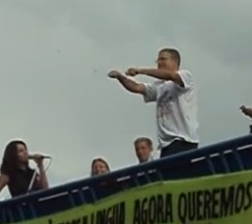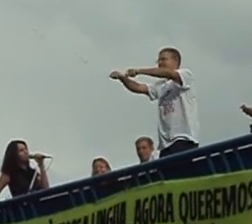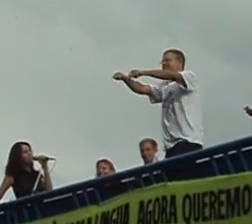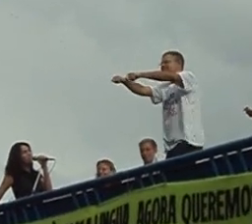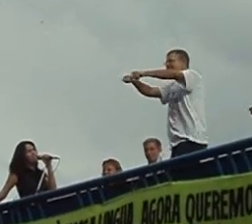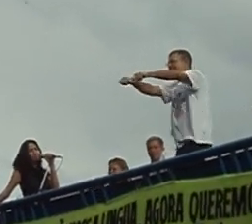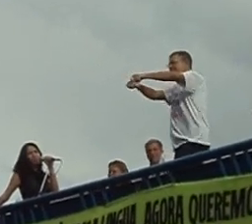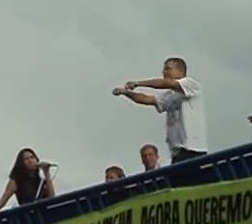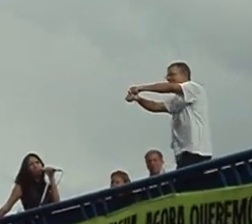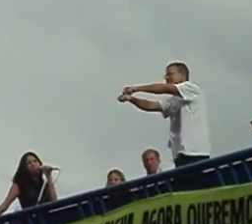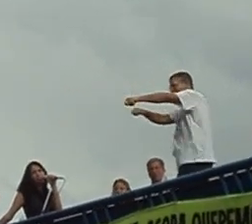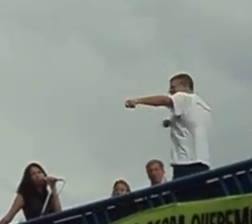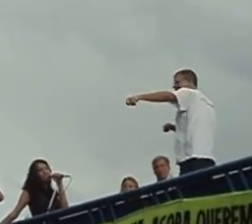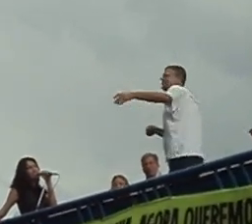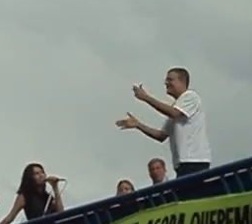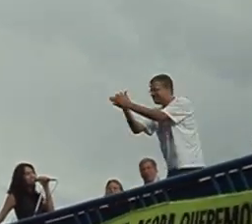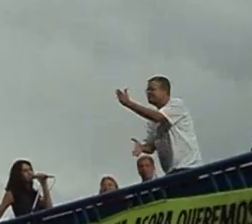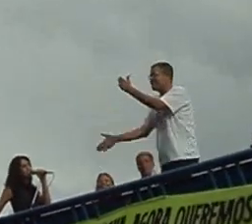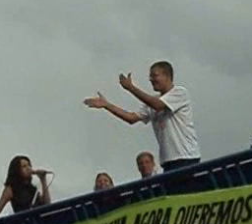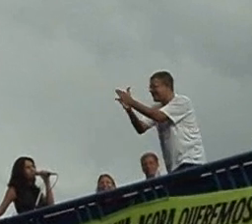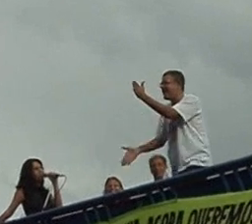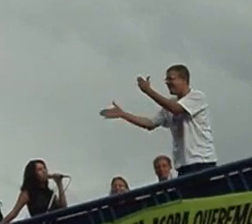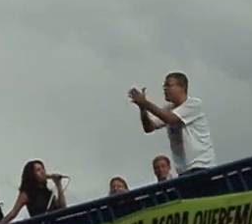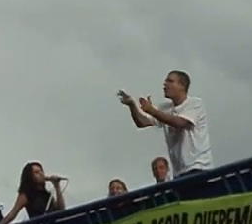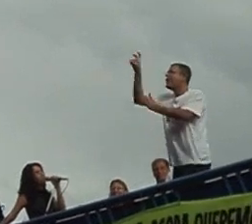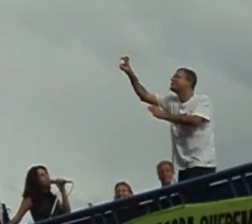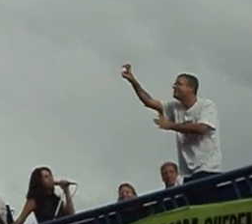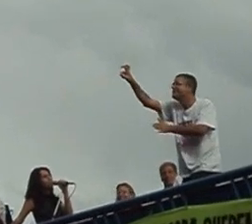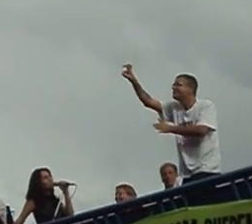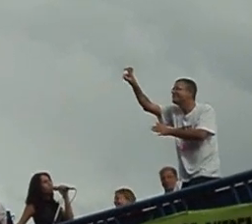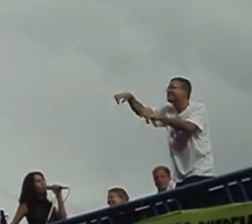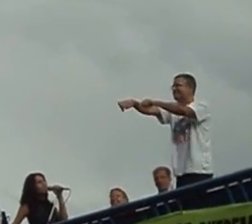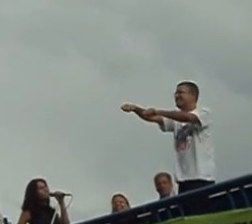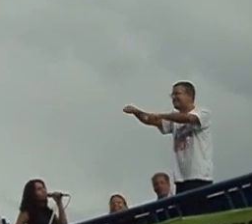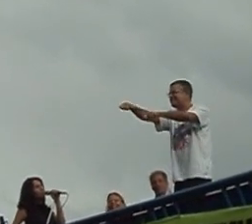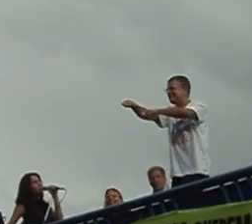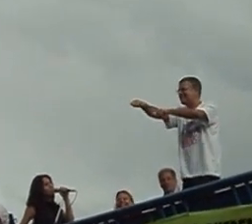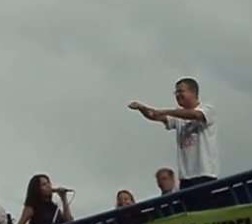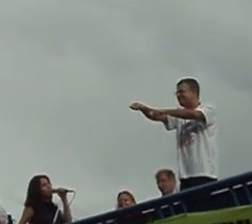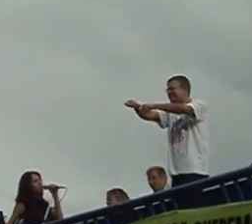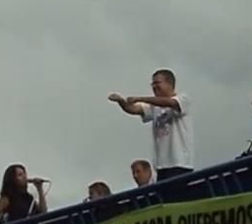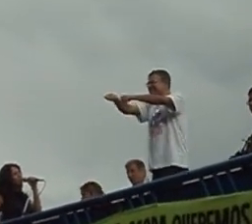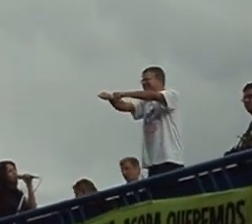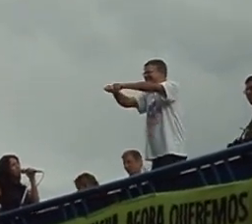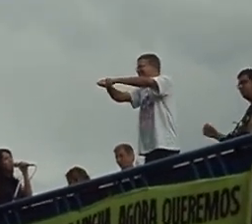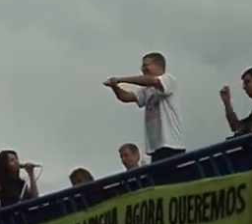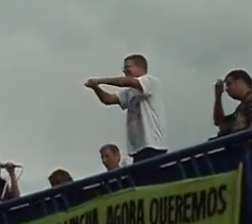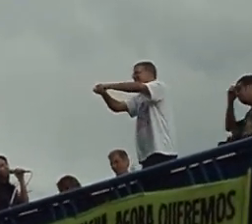Dá. Vamos fazer um movimento rasgando as folhas de papel? Vamos colar agora cinco folhas de